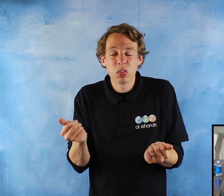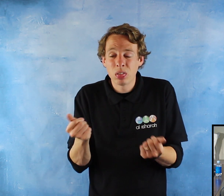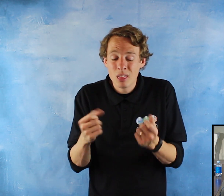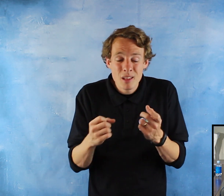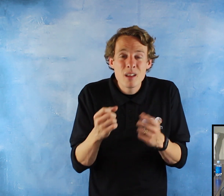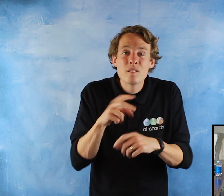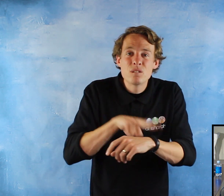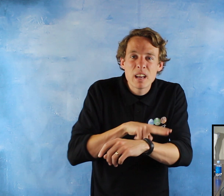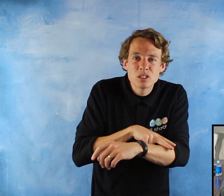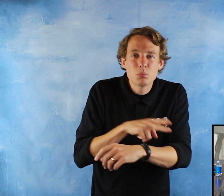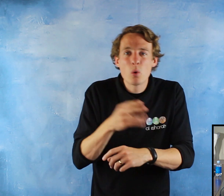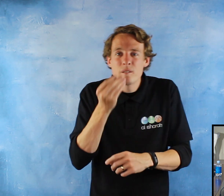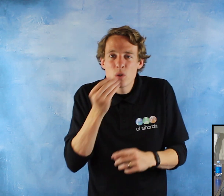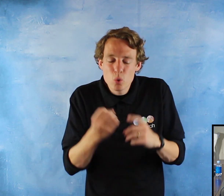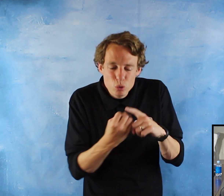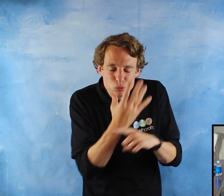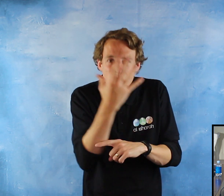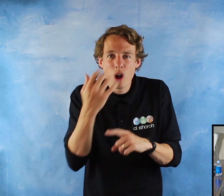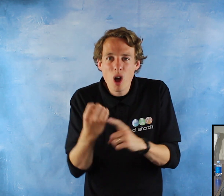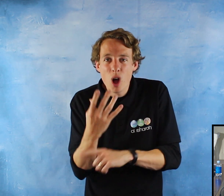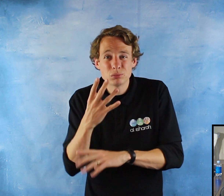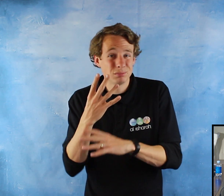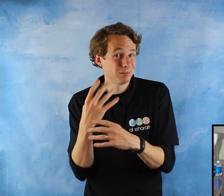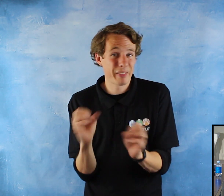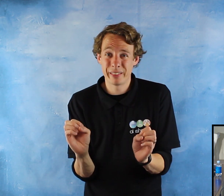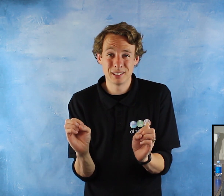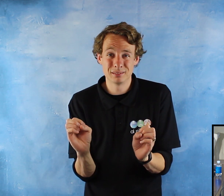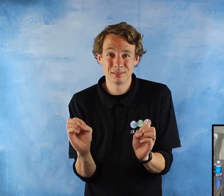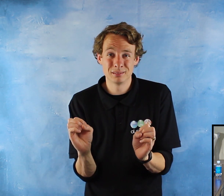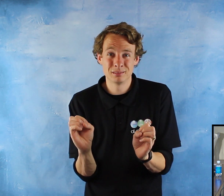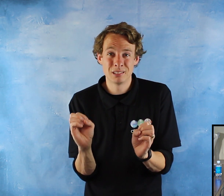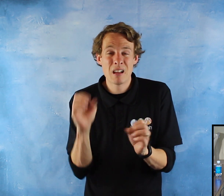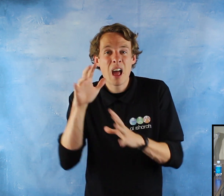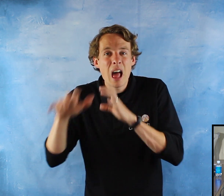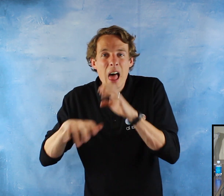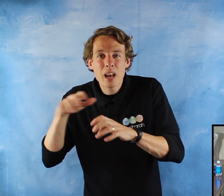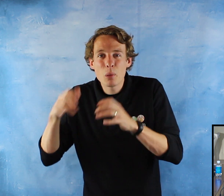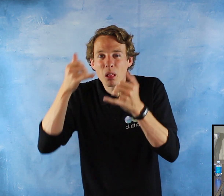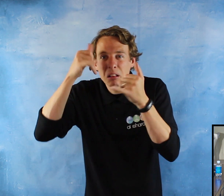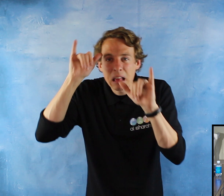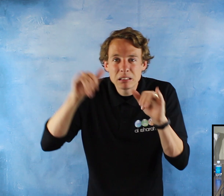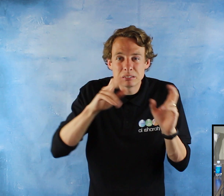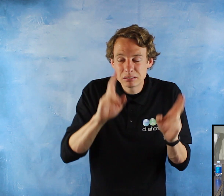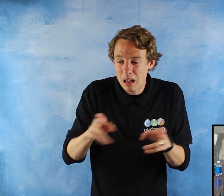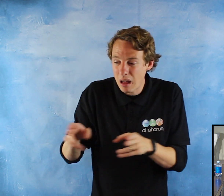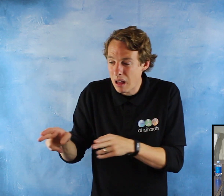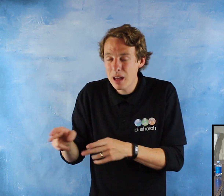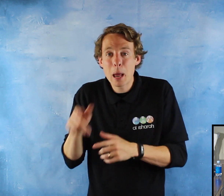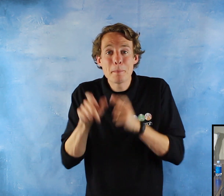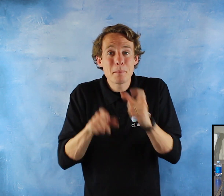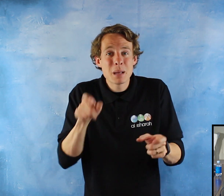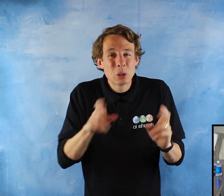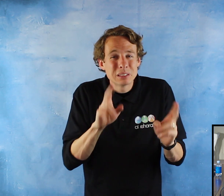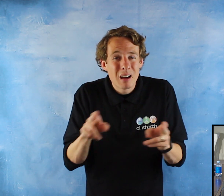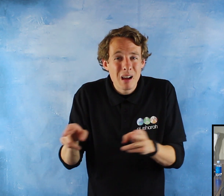People are dying, cattle are dying, hundreds and thousands. Allah subhanahu wa ta'ala said in Surah Al-Mulk, قُلْ أَرَأَيْتُمْ